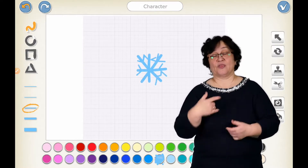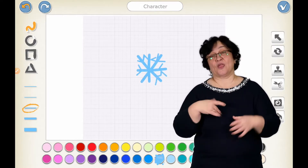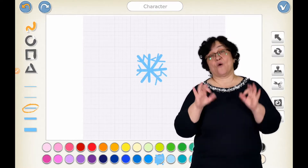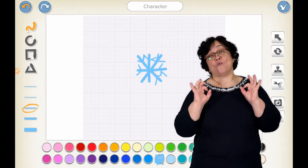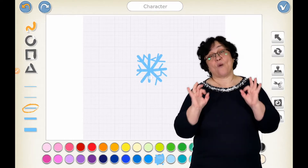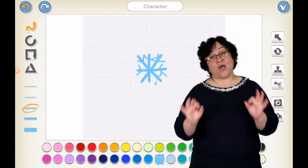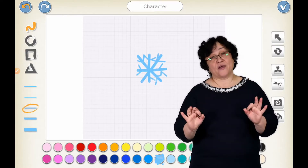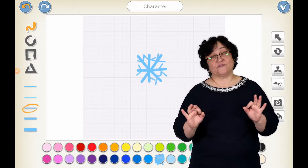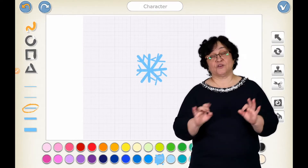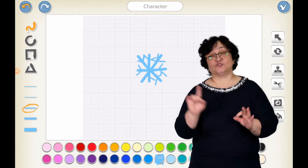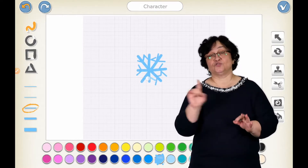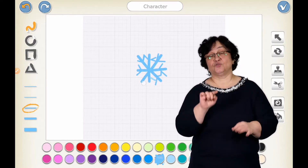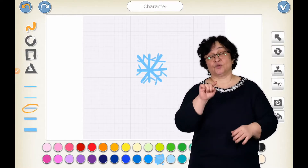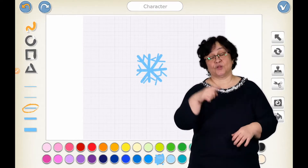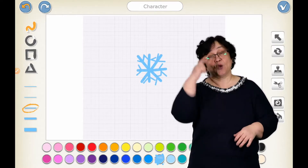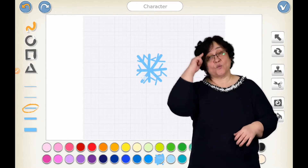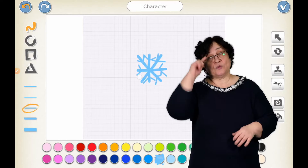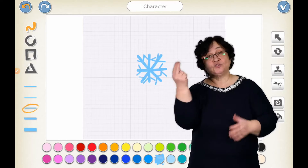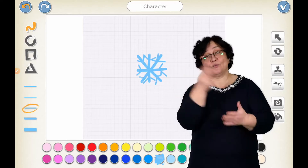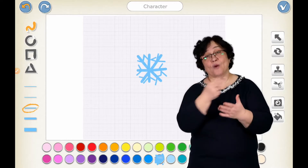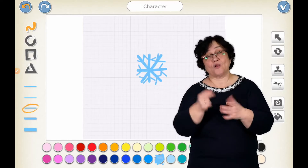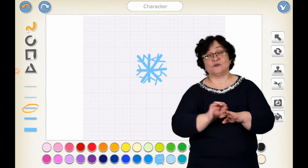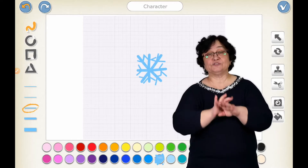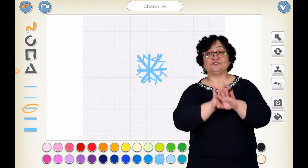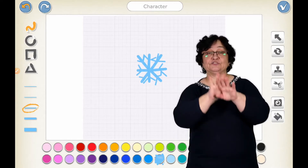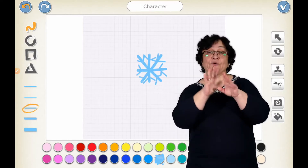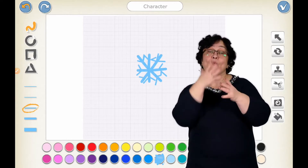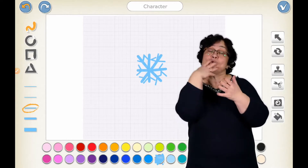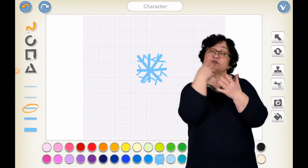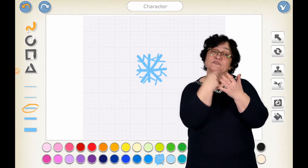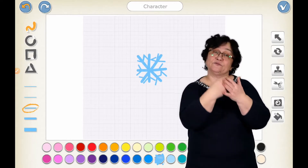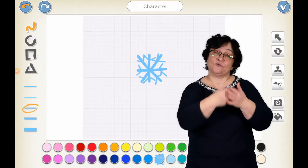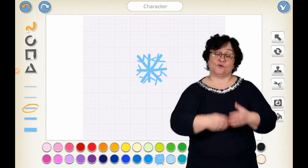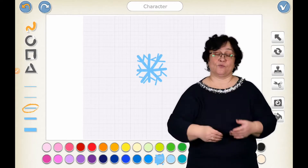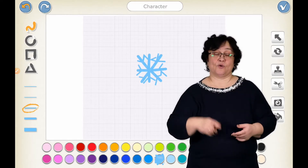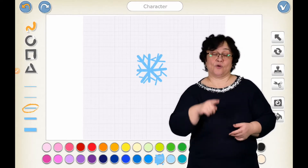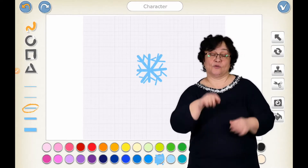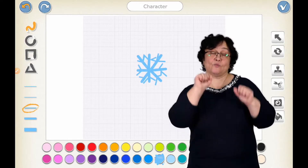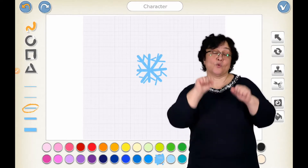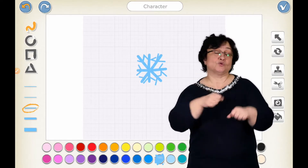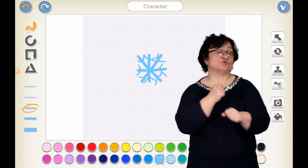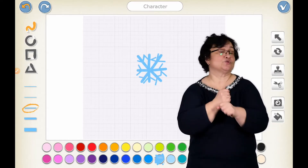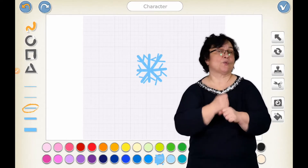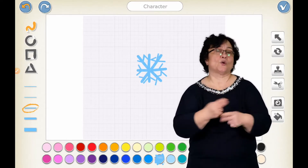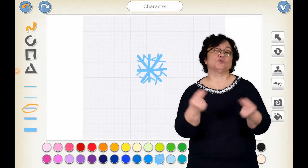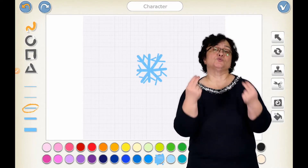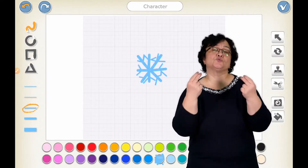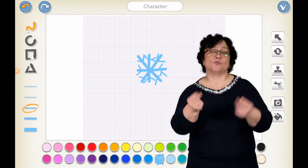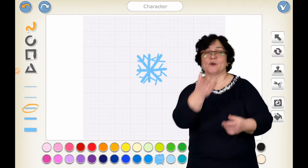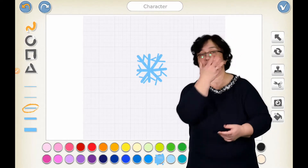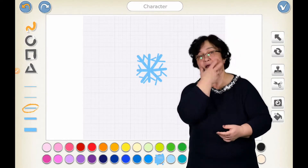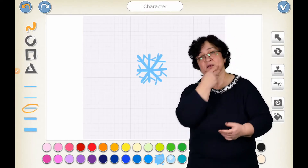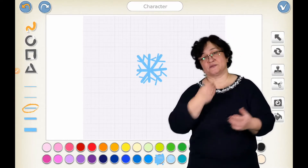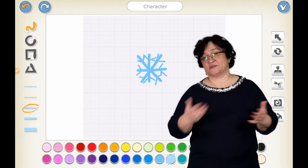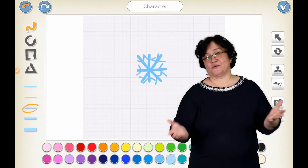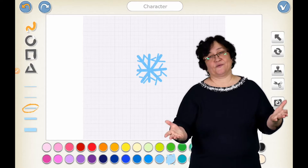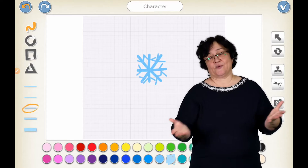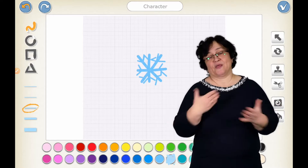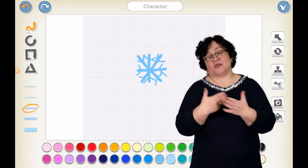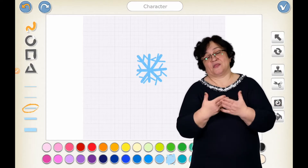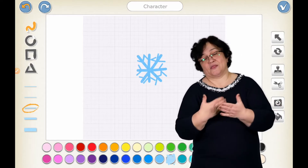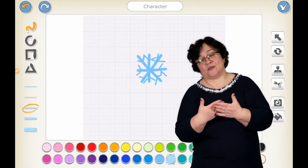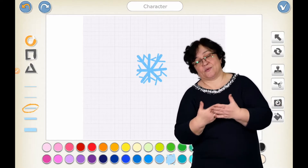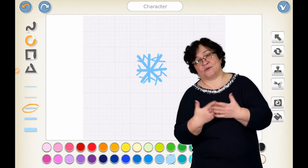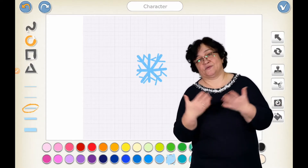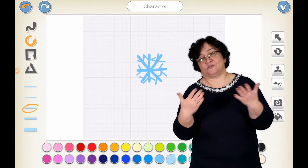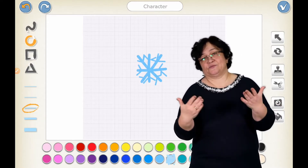Я впевнена, що ти вмієш малювати сніжинки по-своєму. І ти можеш зробити їх суперкрасивими.